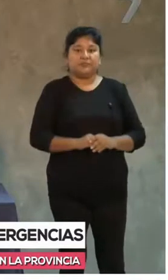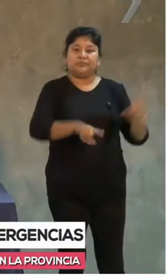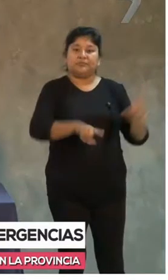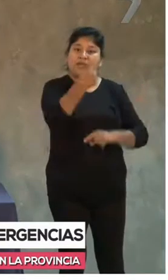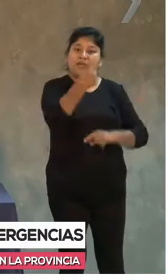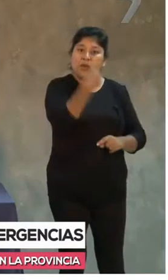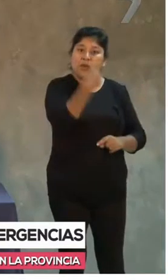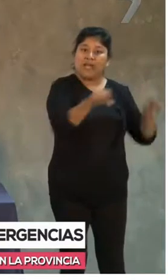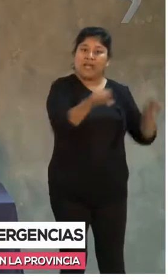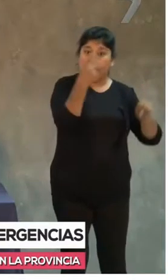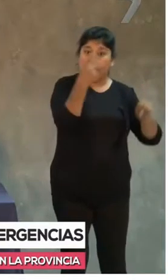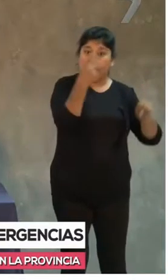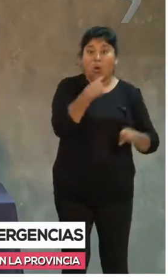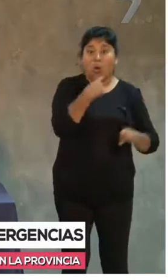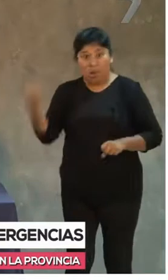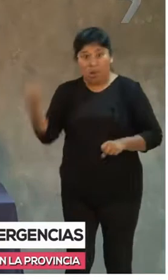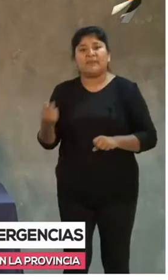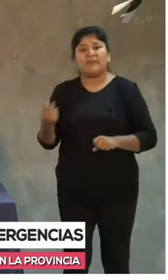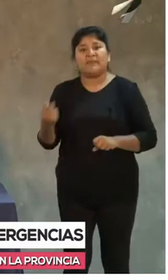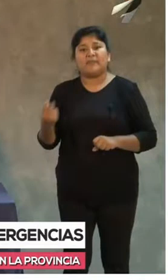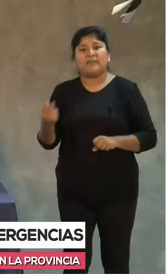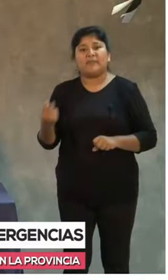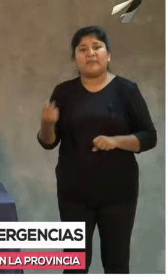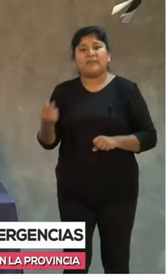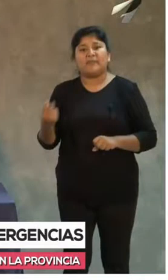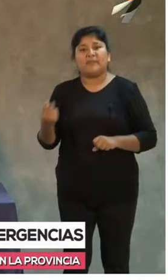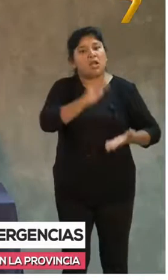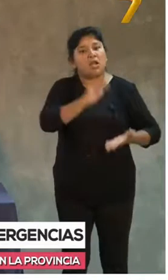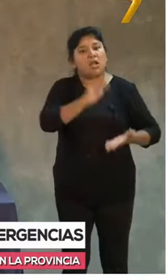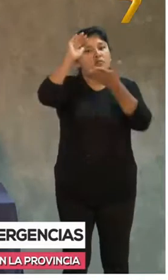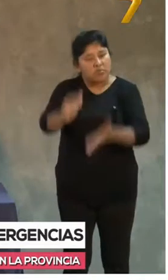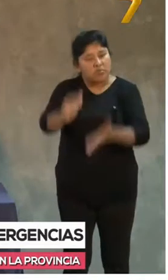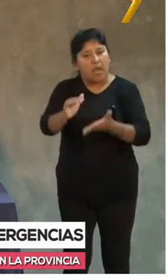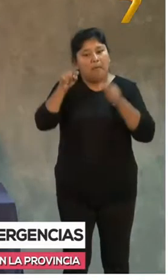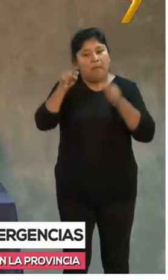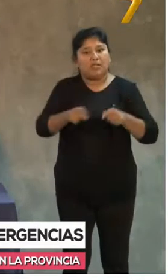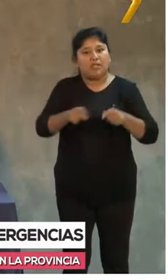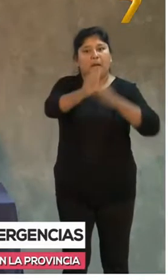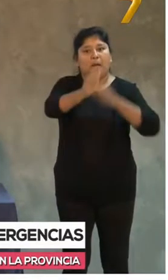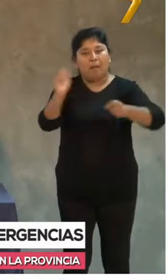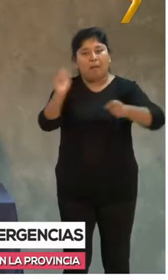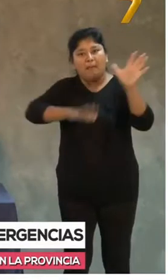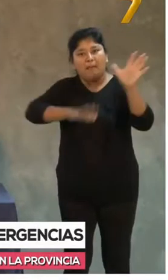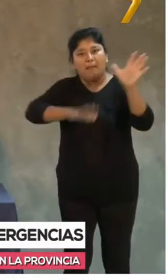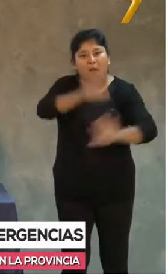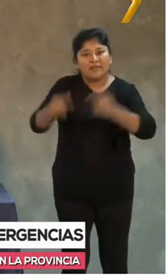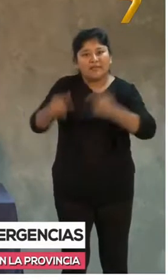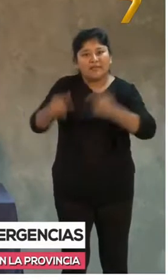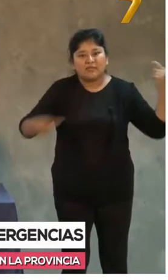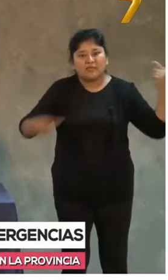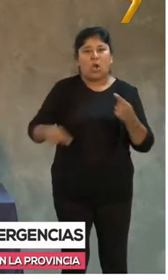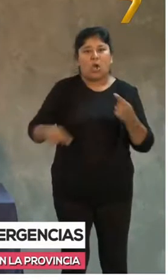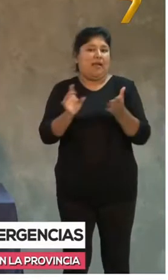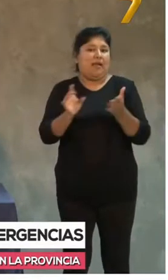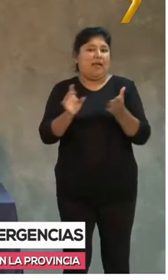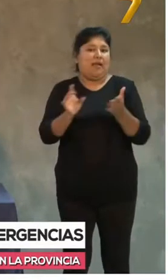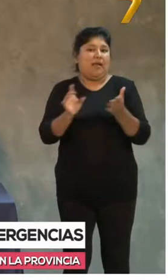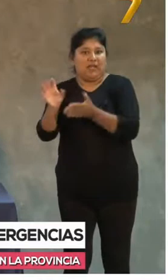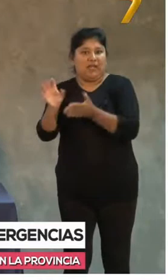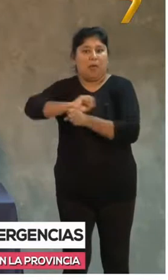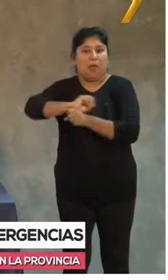para combatir la pandemia? ¿Cuántos enfermeros y cuántos médicos van a trabajar en el hospital de campaña?